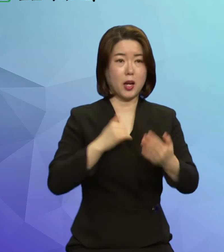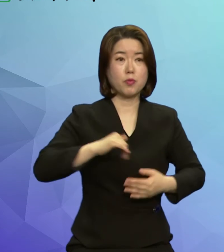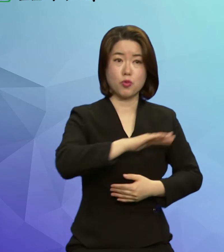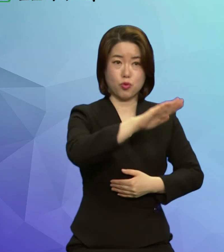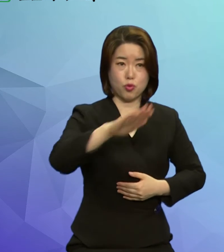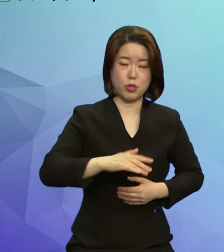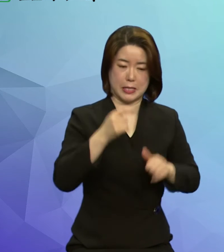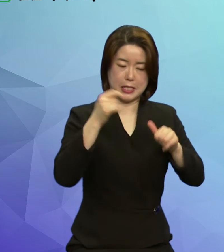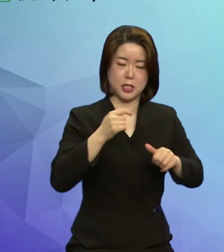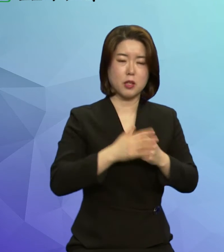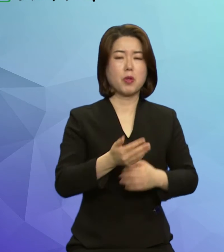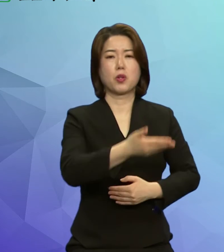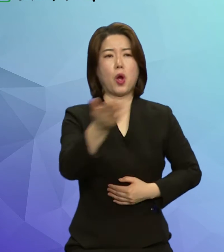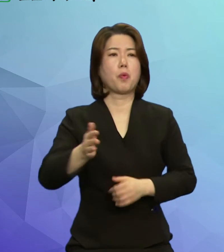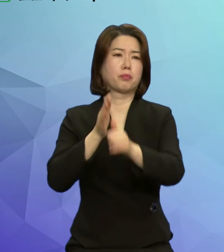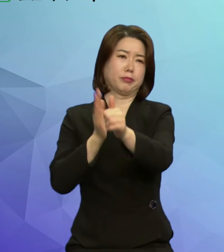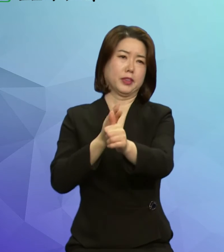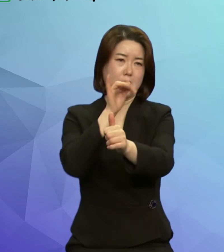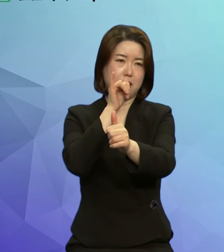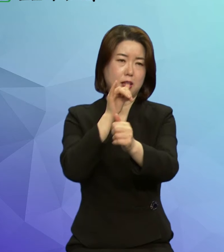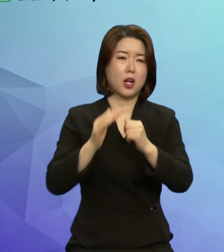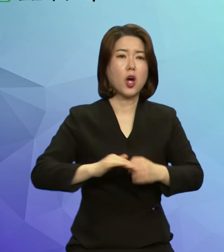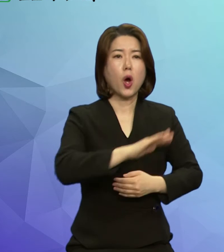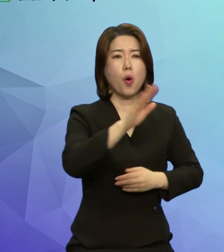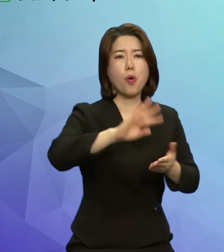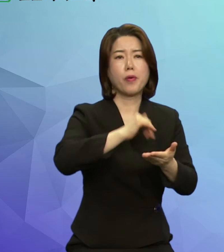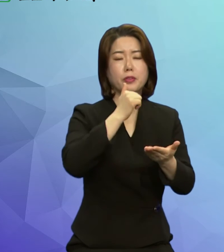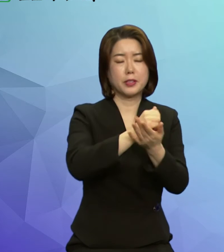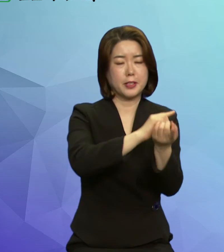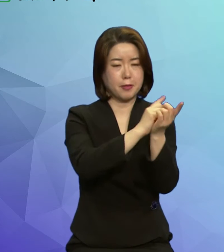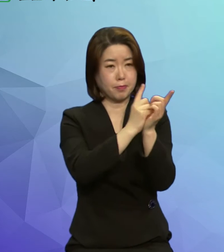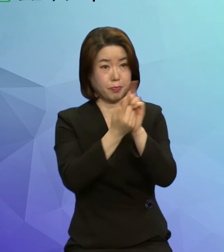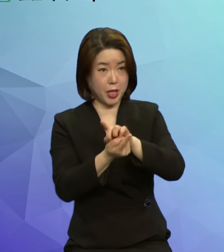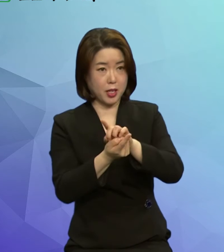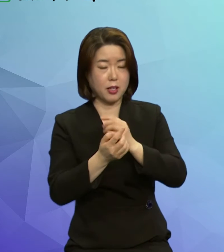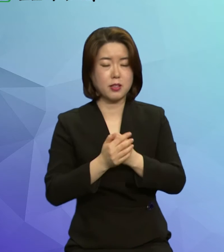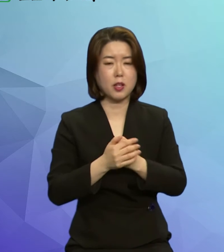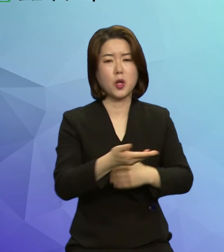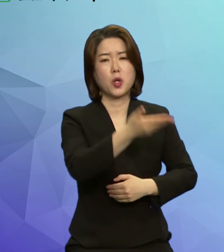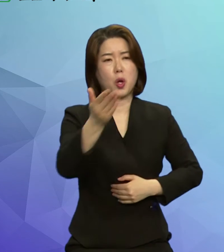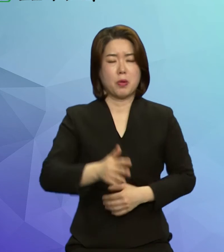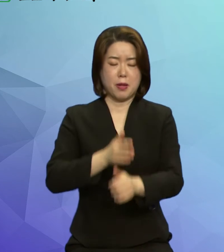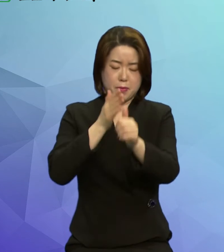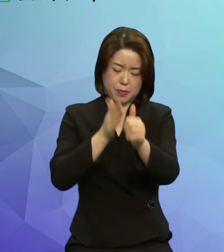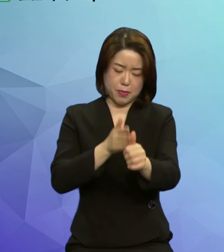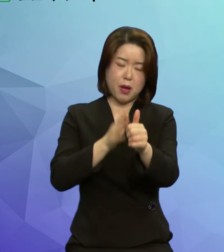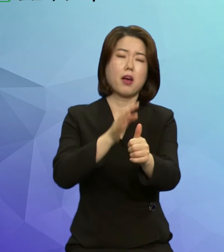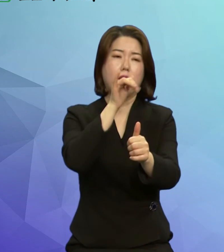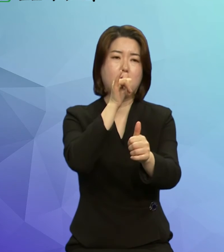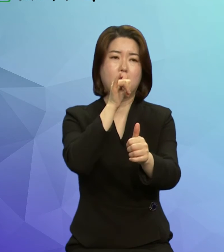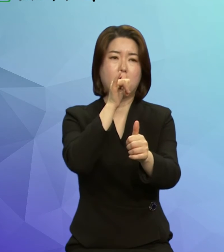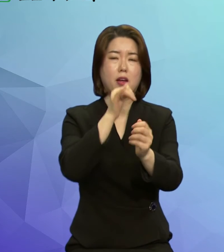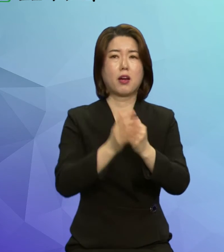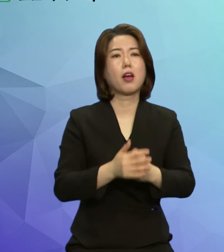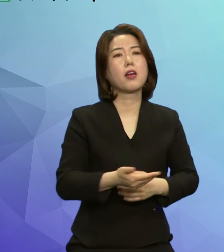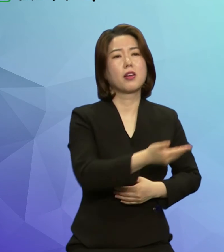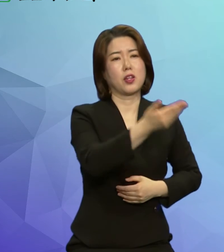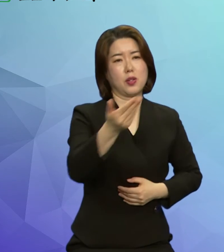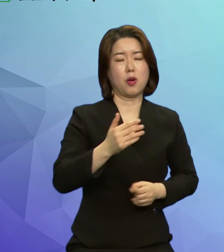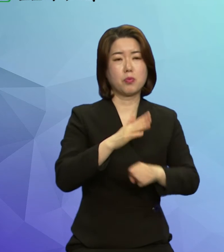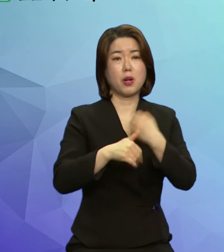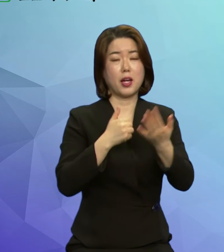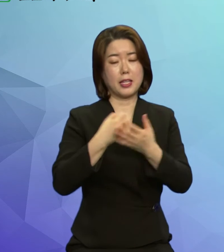시켜서 여러분에게 공고하십니다. 우리는 그리스도를 대리하여 간청합니다.